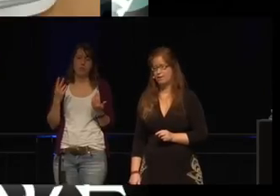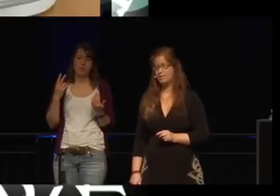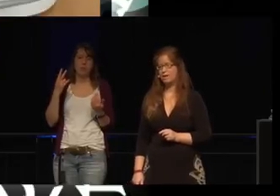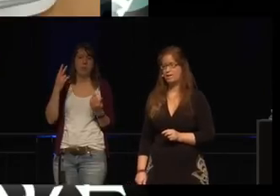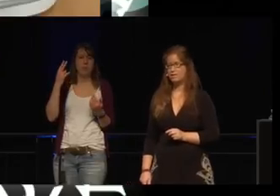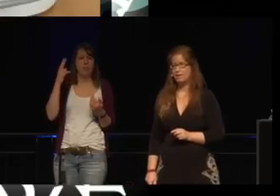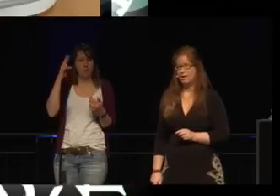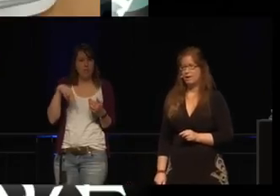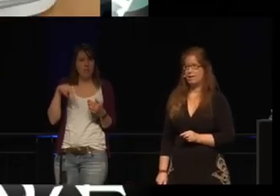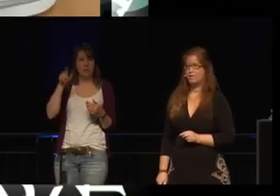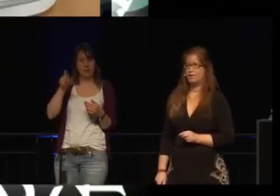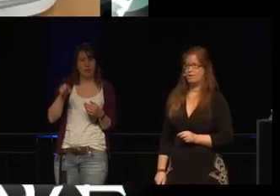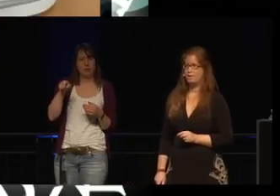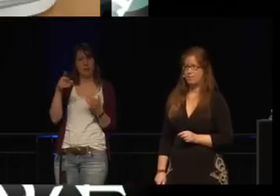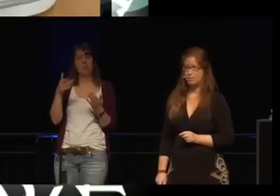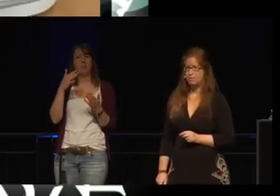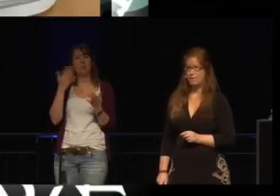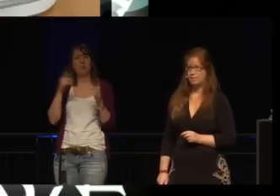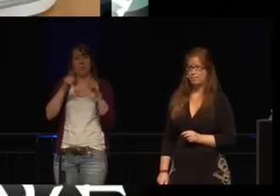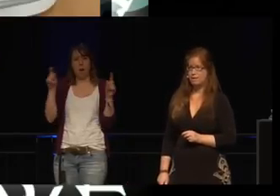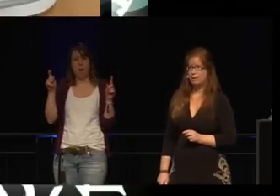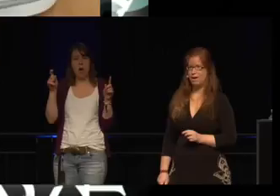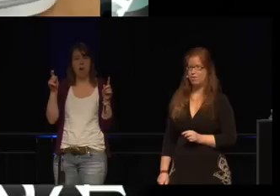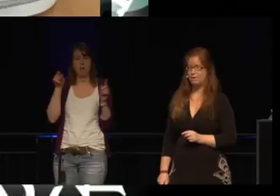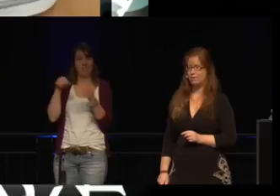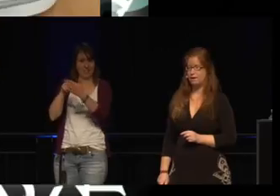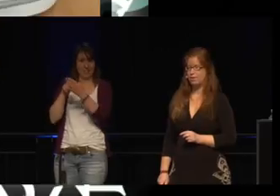un error de seguridad que fue encontrado